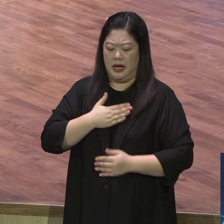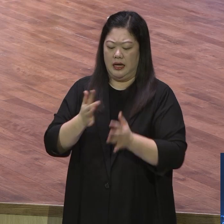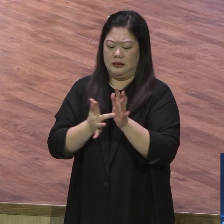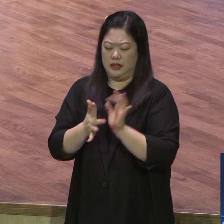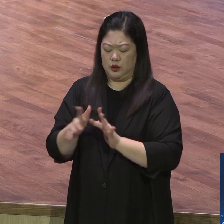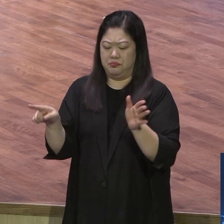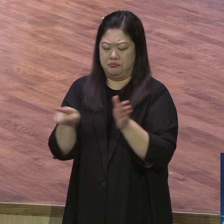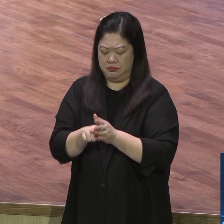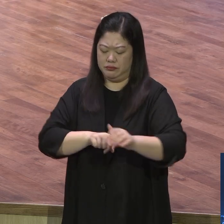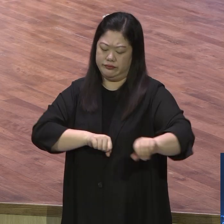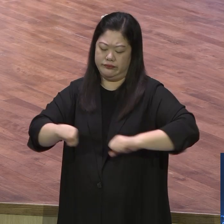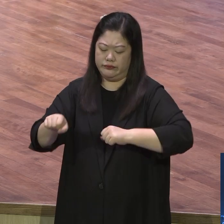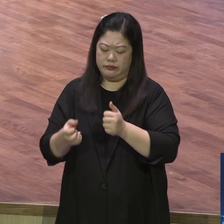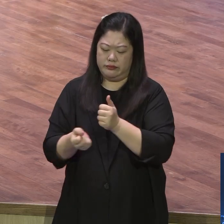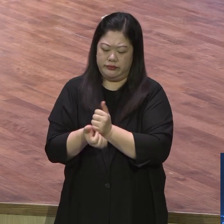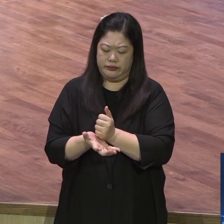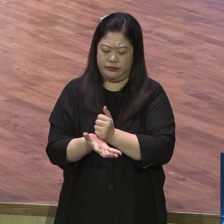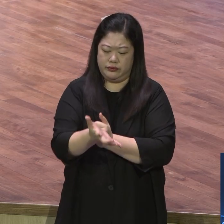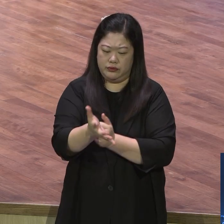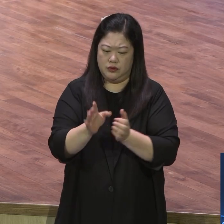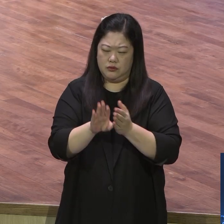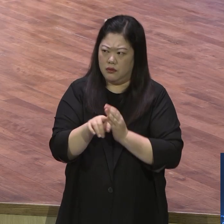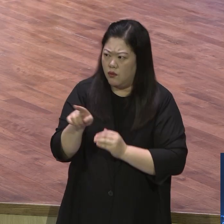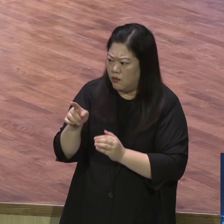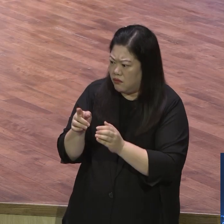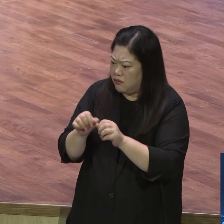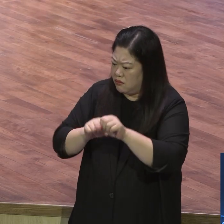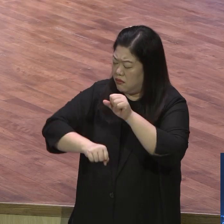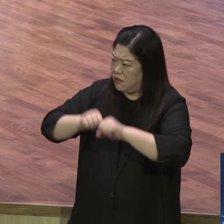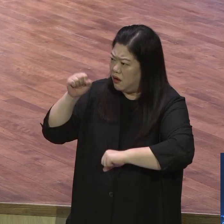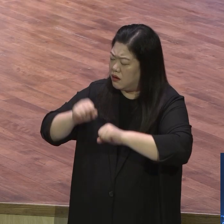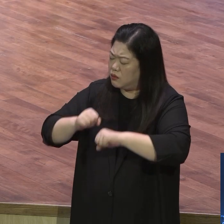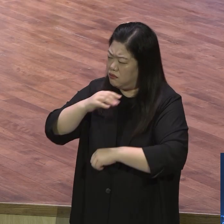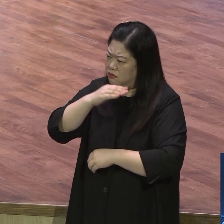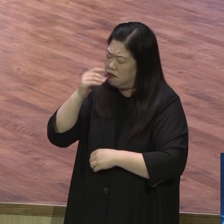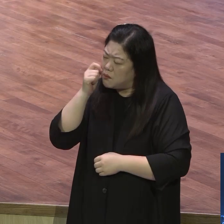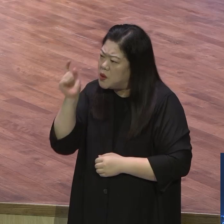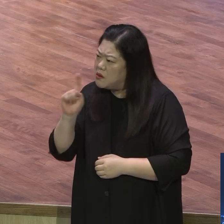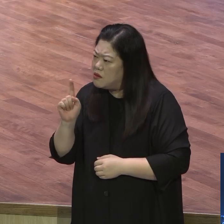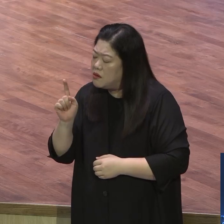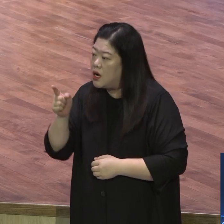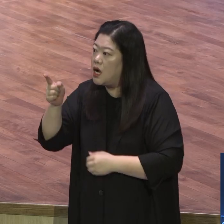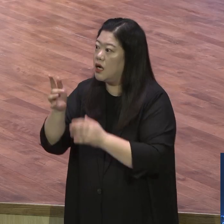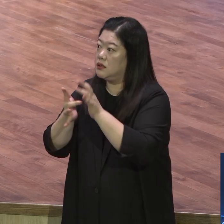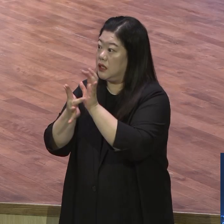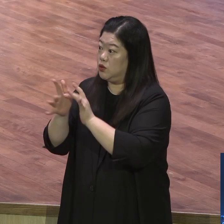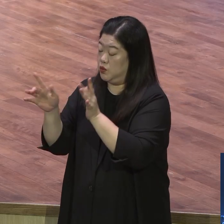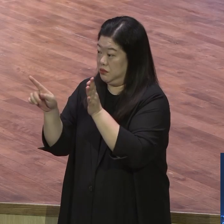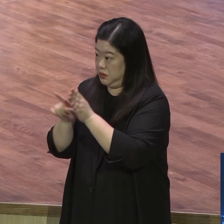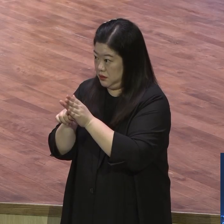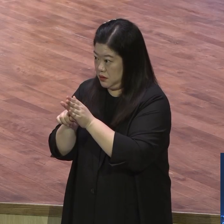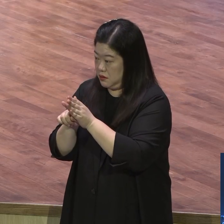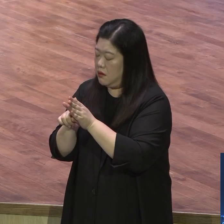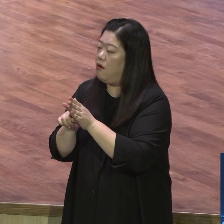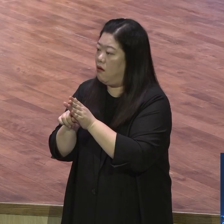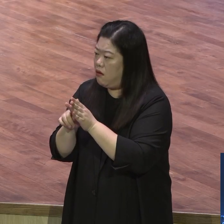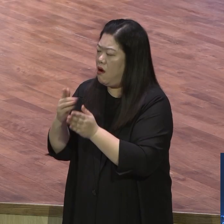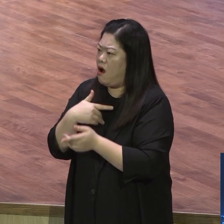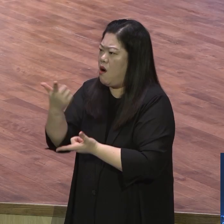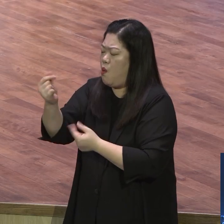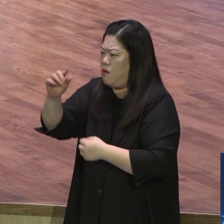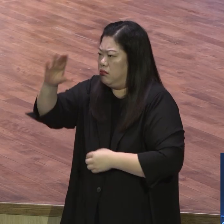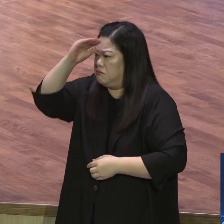나도 예수 믿고 싶다 나도 저 사람처럼 저런 삶을 살고 싶다 하나님의 영광을 보게